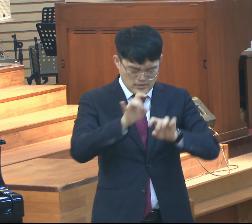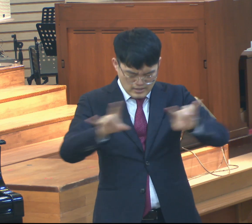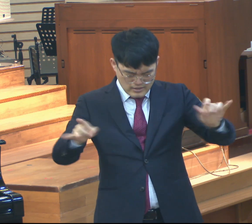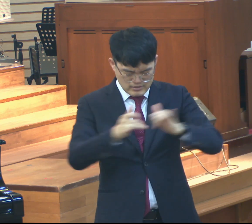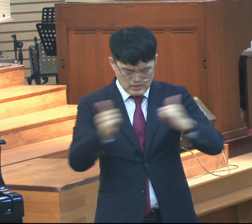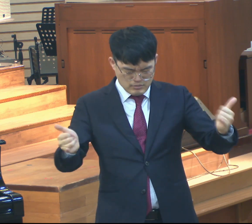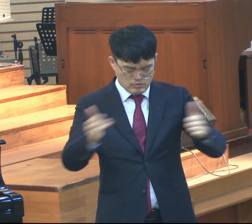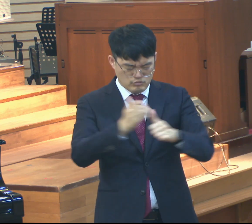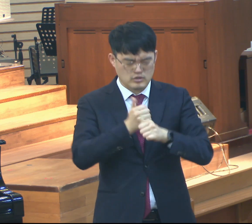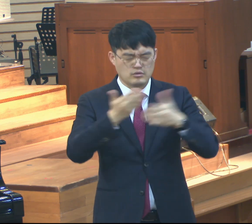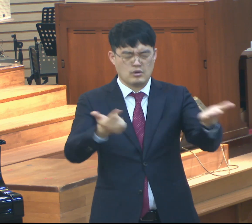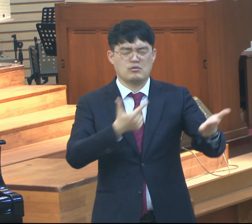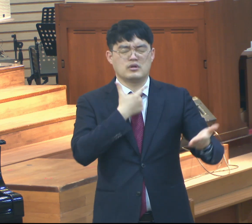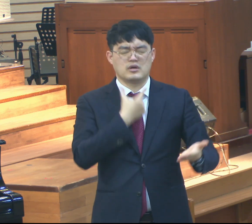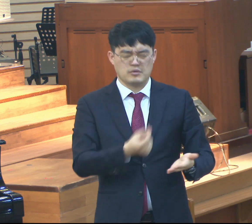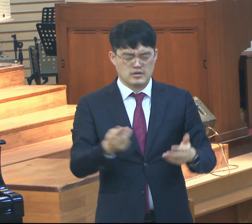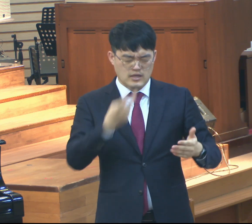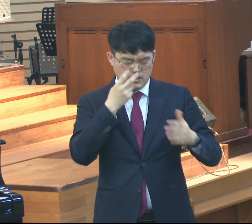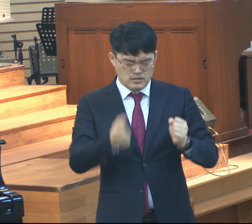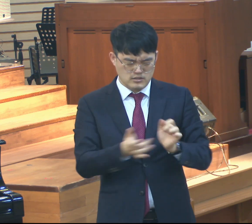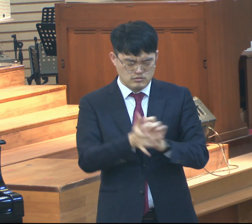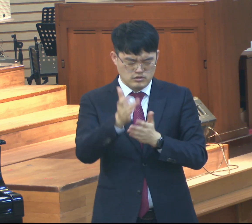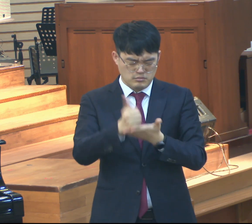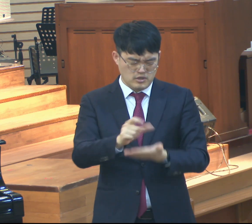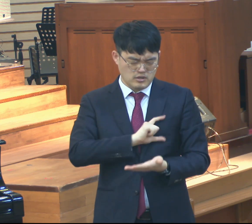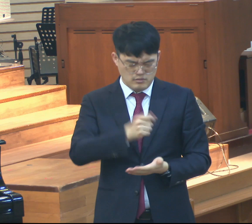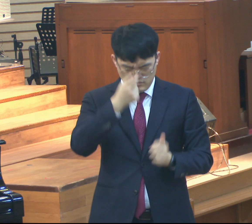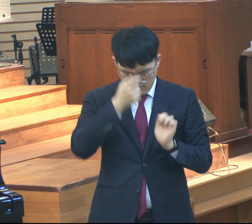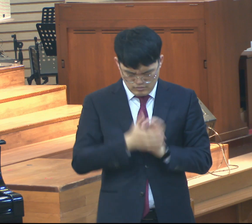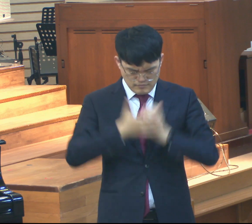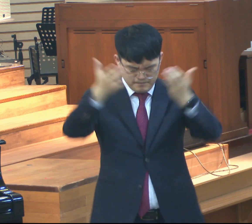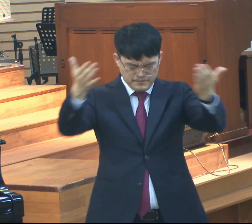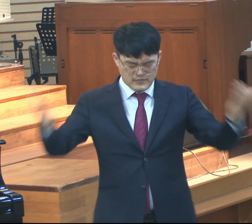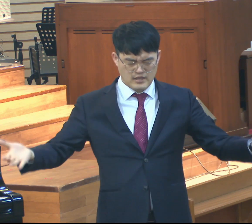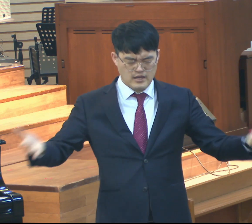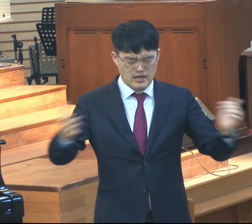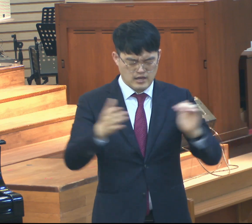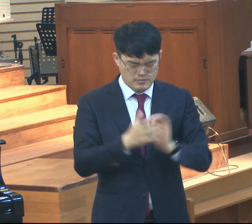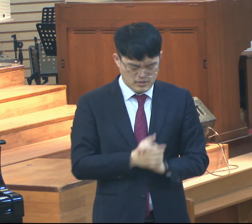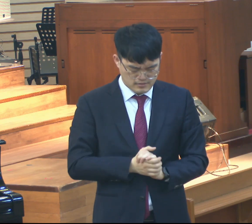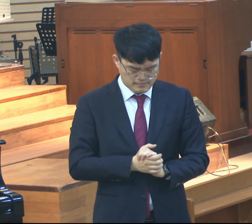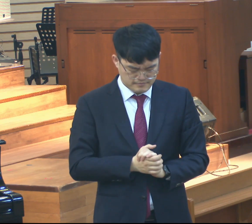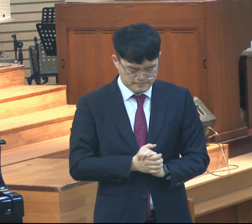주시기를 간구합니다. 살아계신 예수님의 이름으로 기도하옵나이다. 아멘.